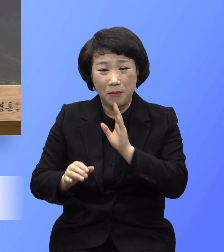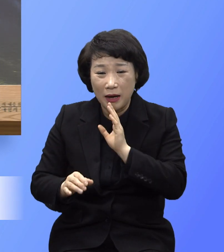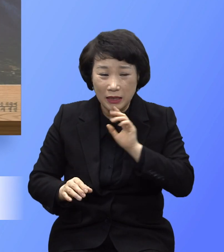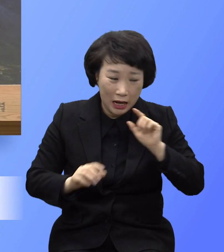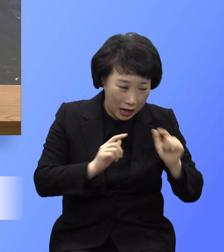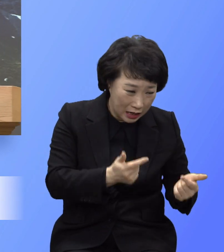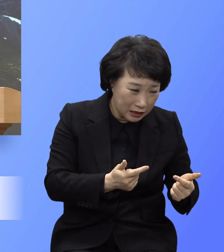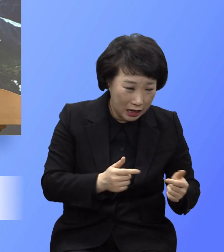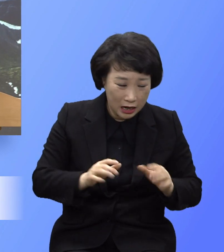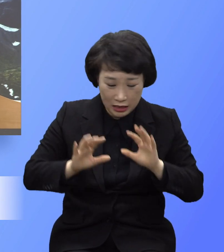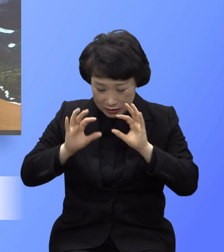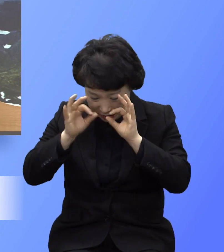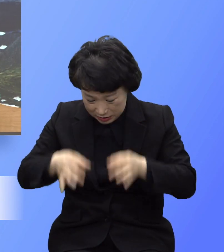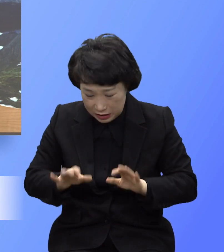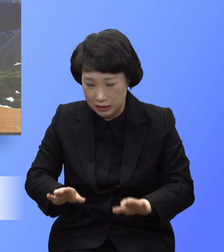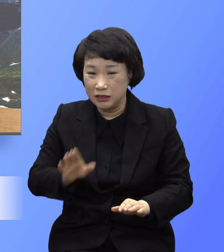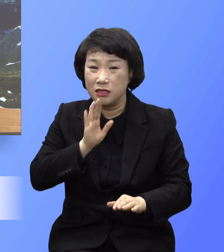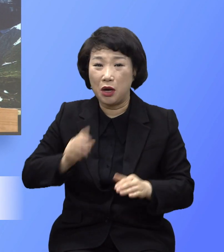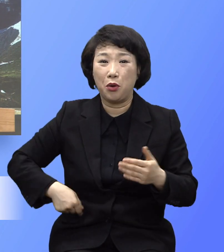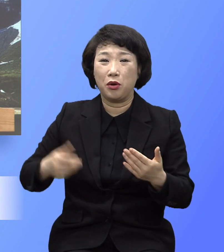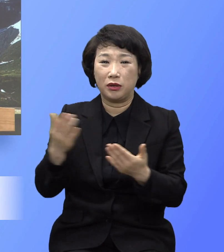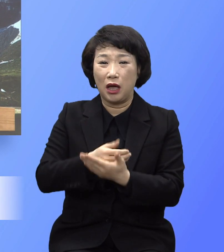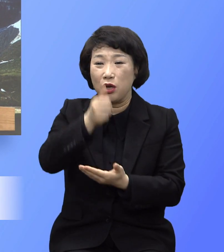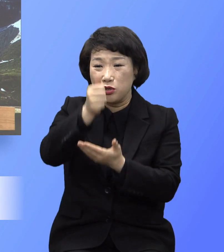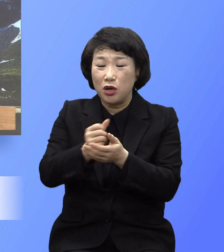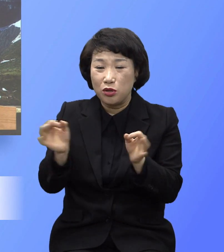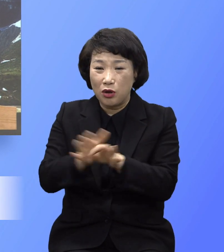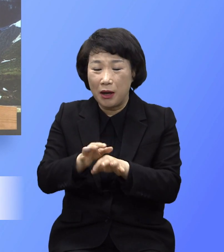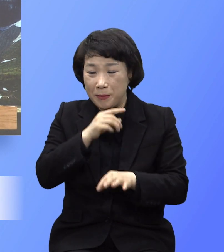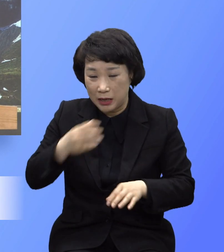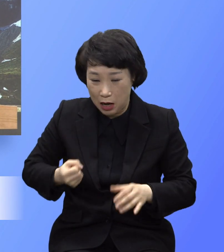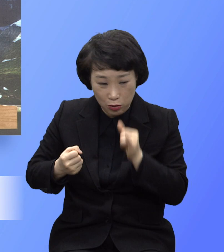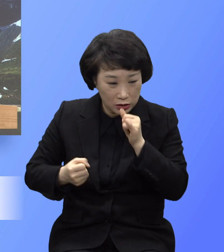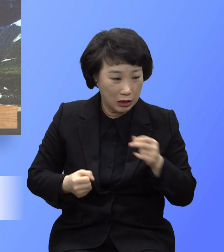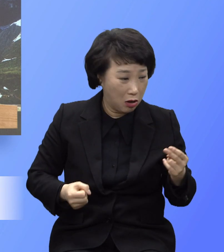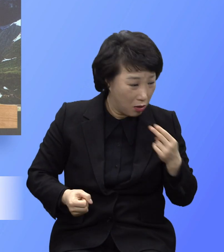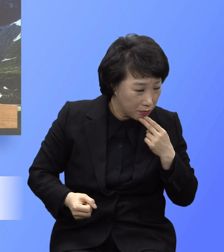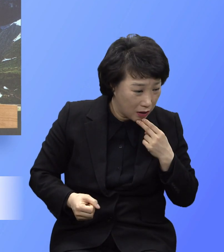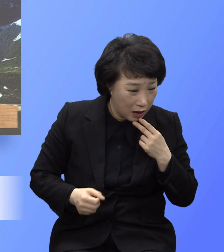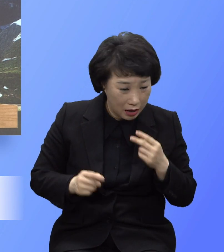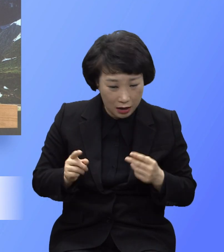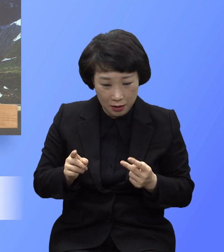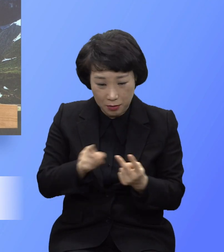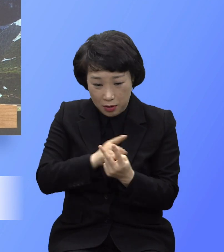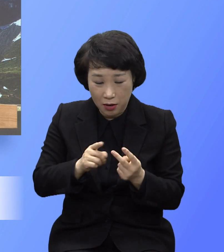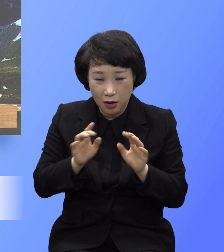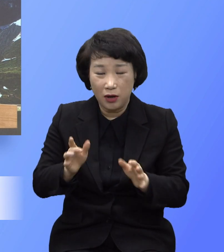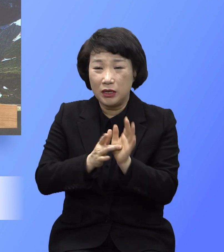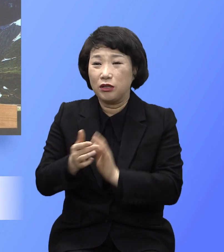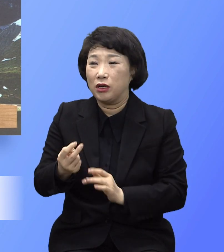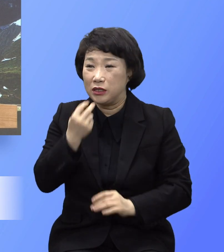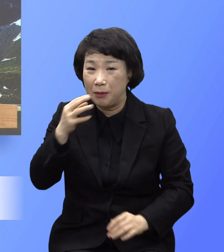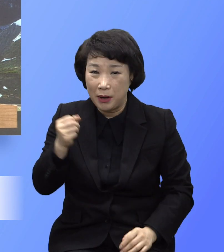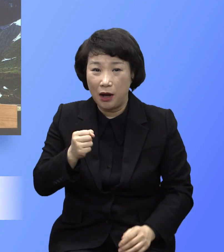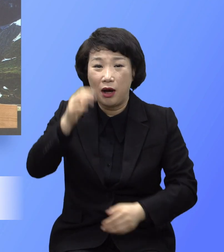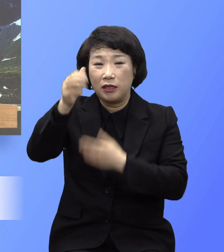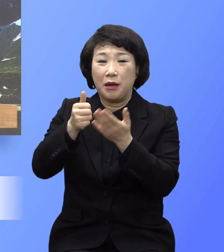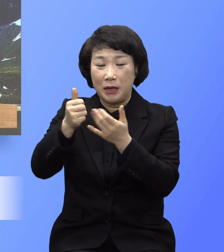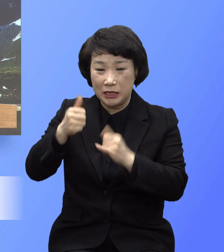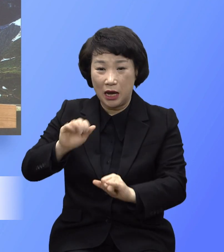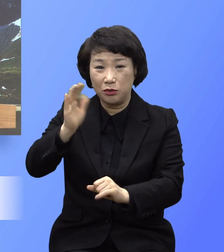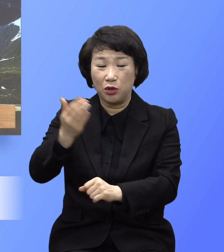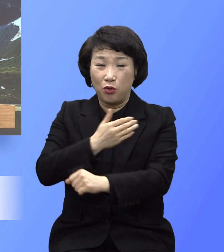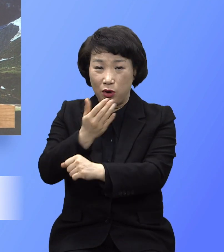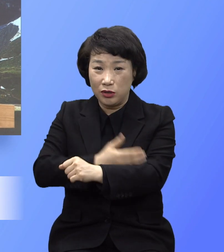아닌지 진짜 회개를 통해서 속죄의 피를 가졌는지 갖지 못했는지 예수 생명으로 하나님의